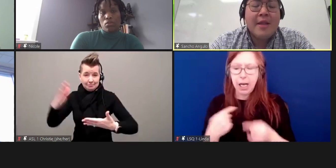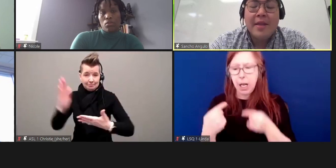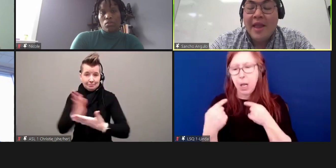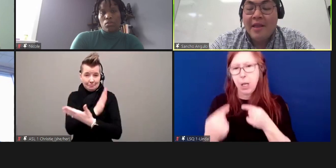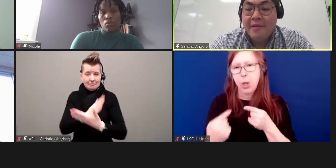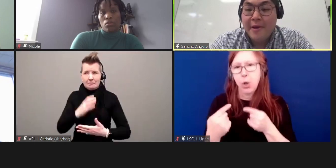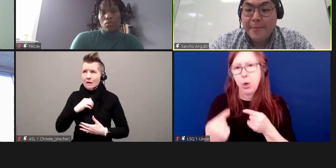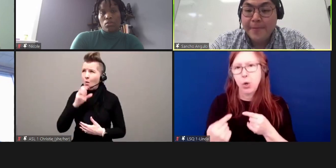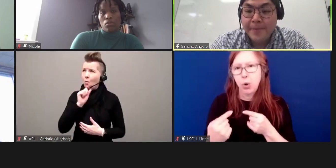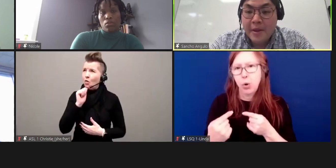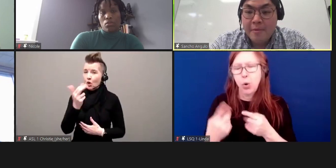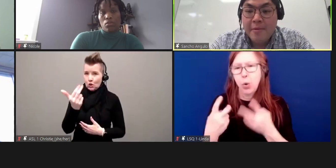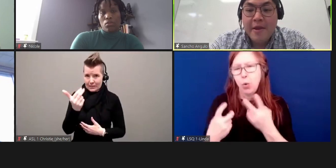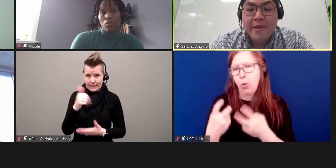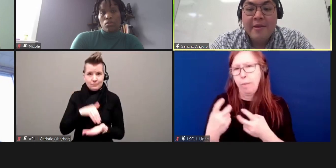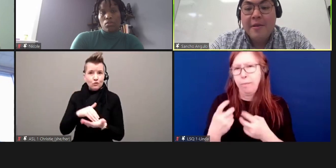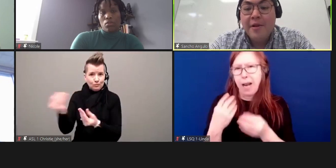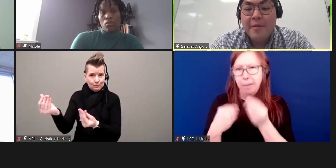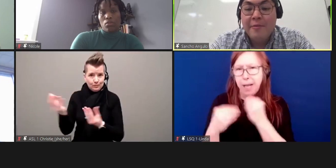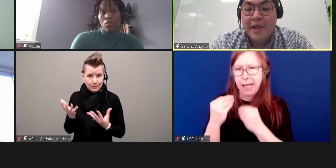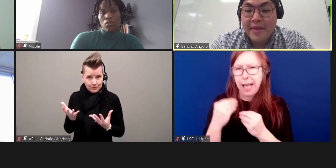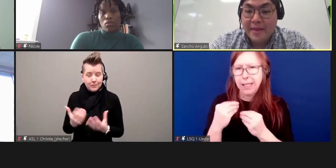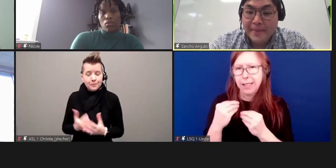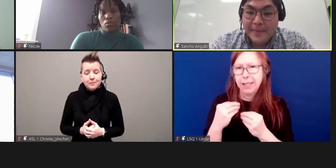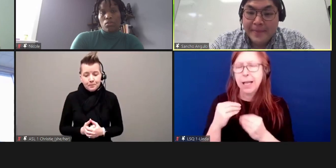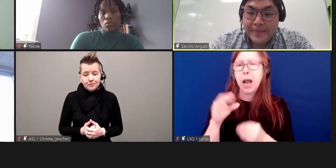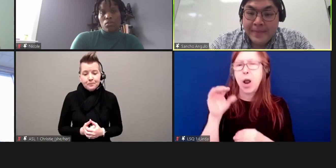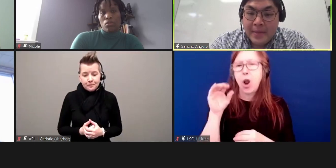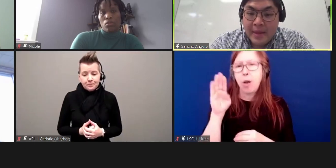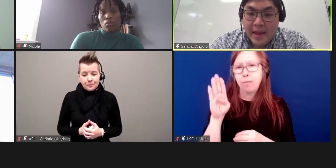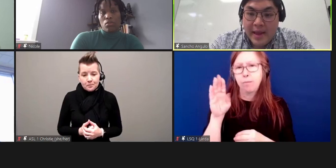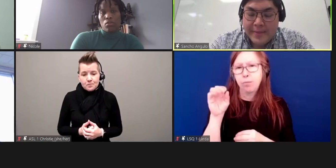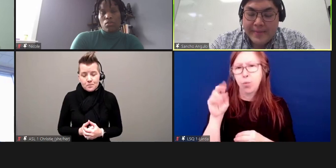de l'alimentation, plus précisément la boulimie.